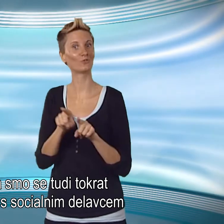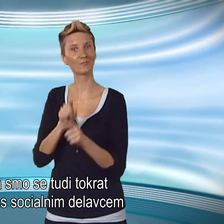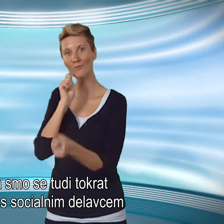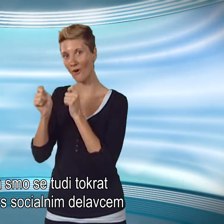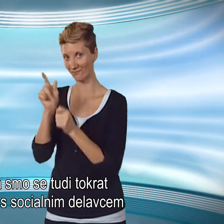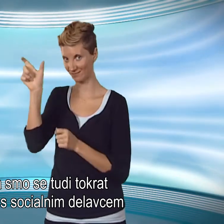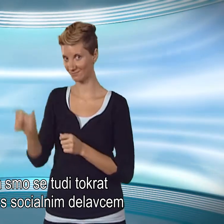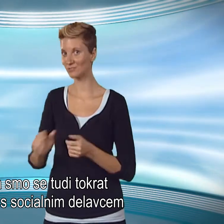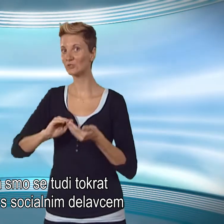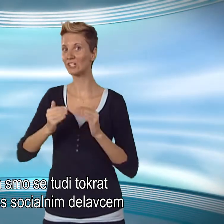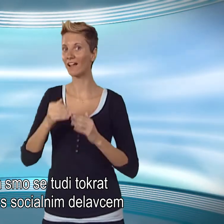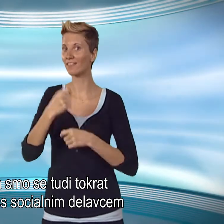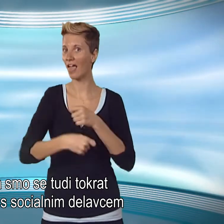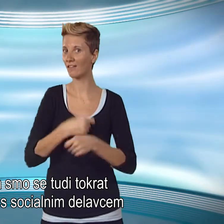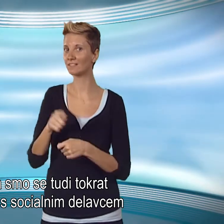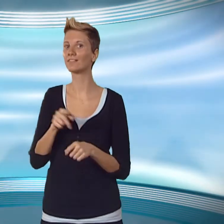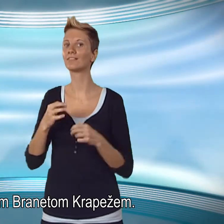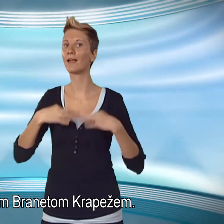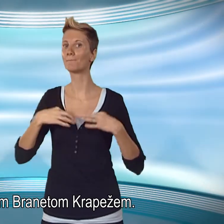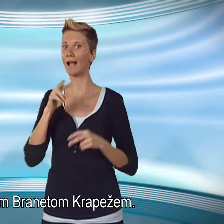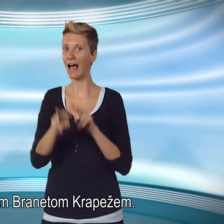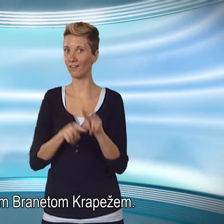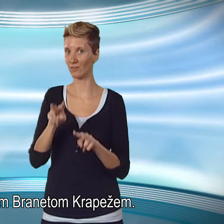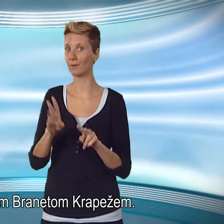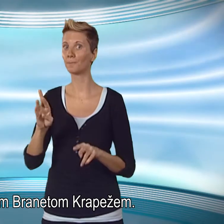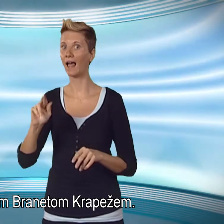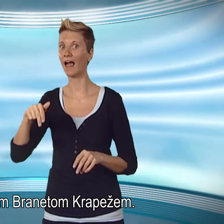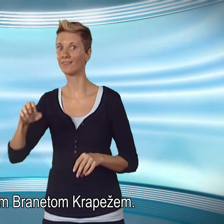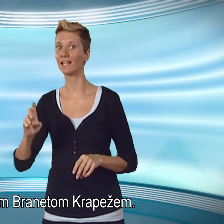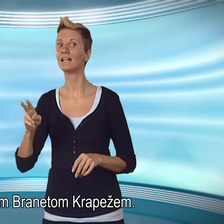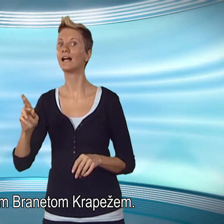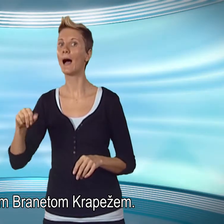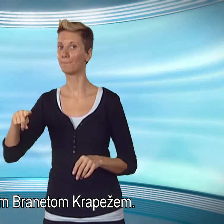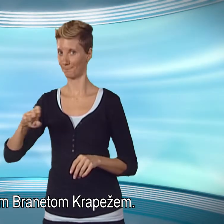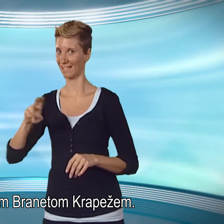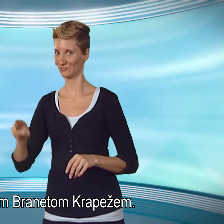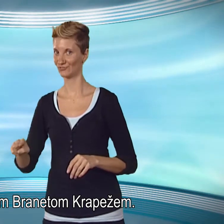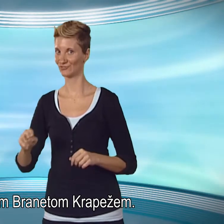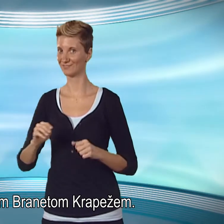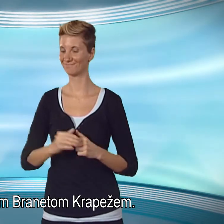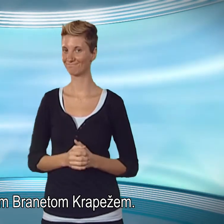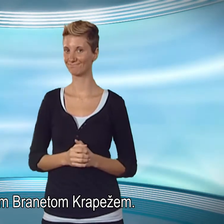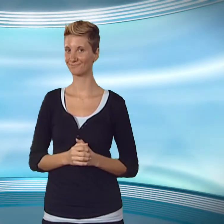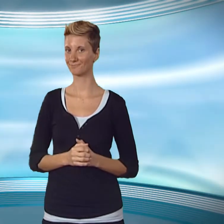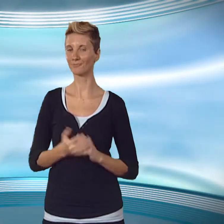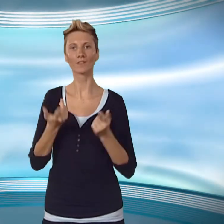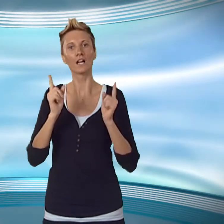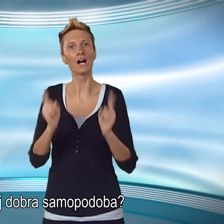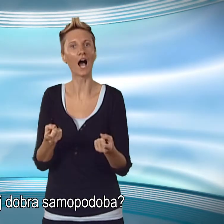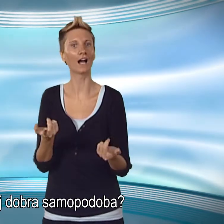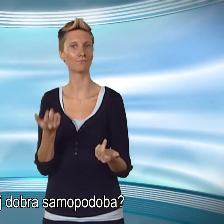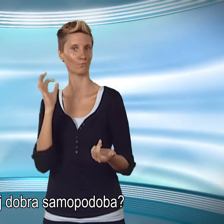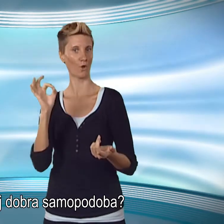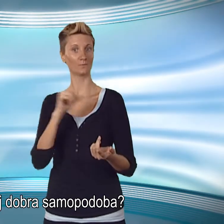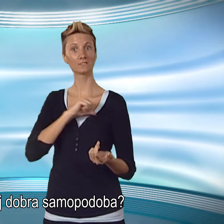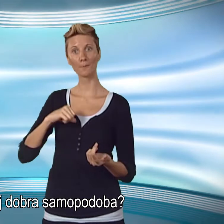Seveda smo se tudi tokrat pogovorili s socialnim delavcem in terapevtom Branetom Krapežem. Kaj